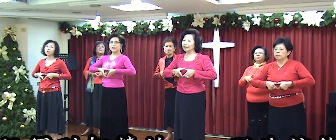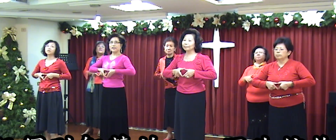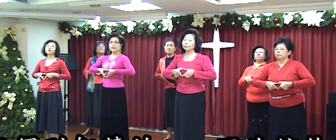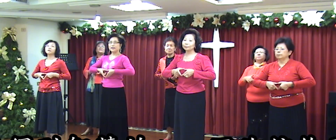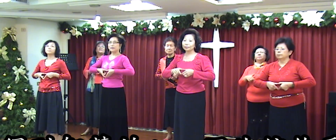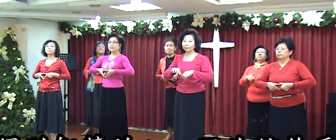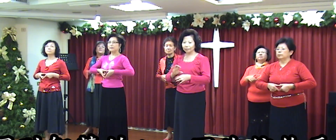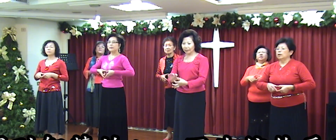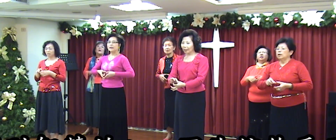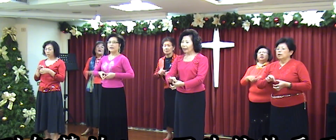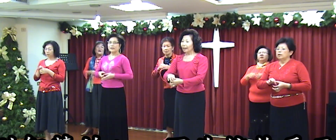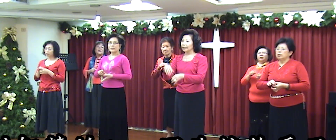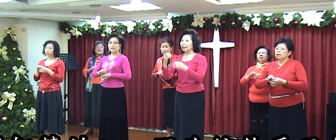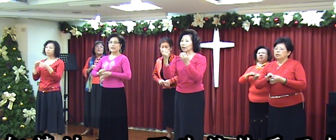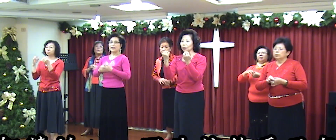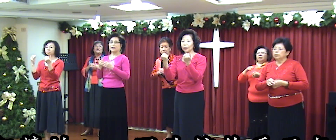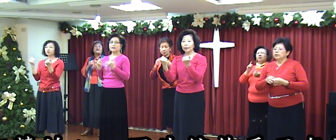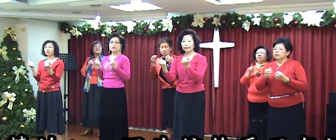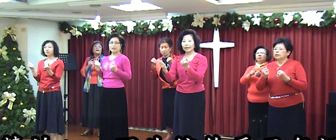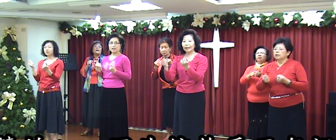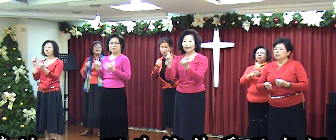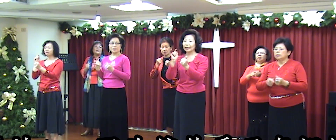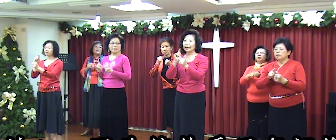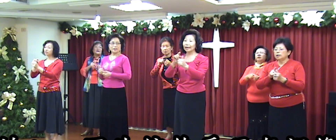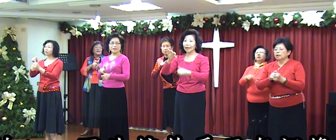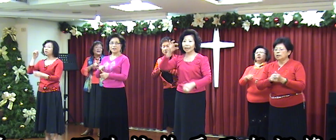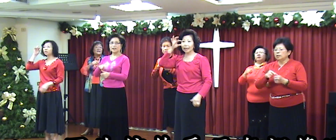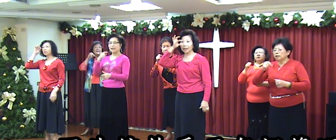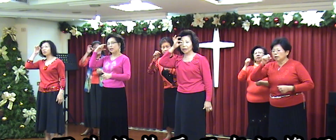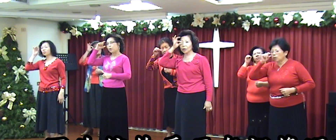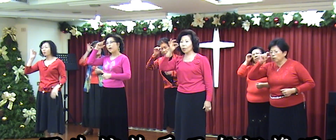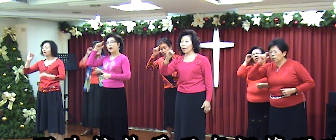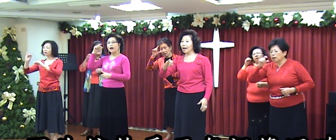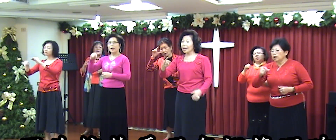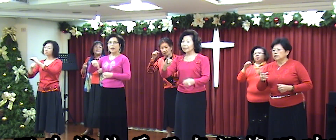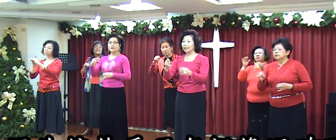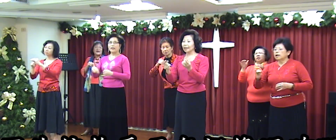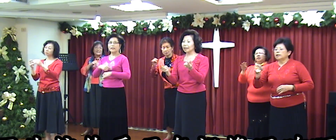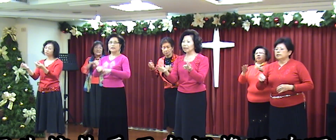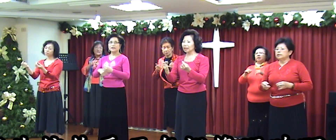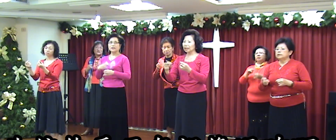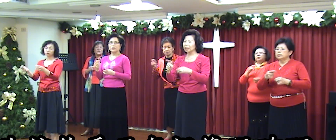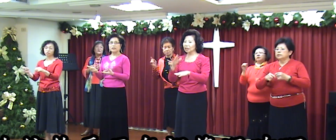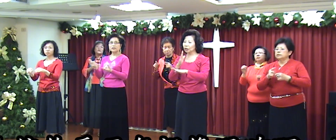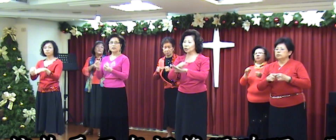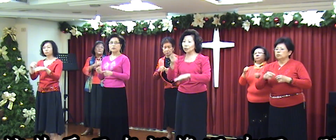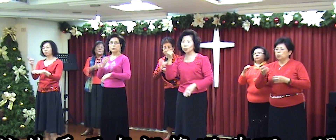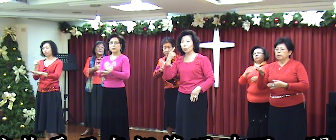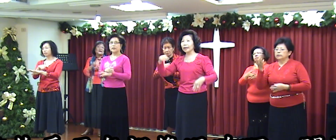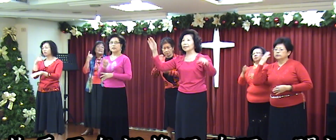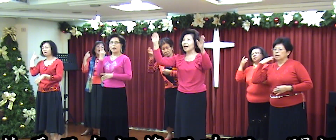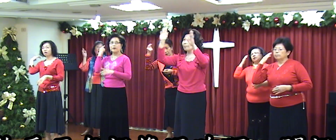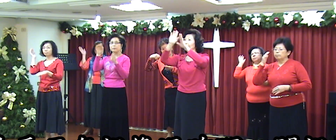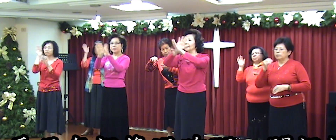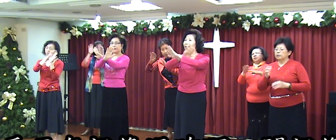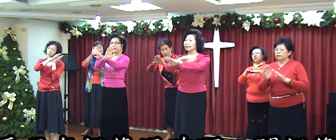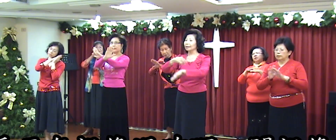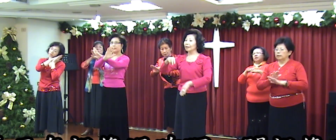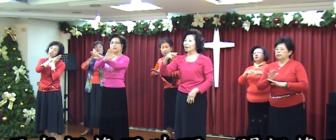心，因为你的话千里亲像花十里，